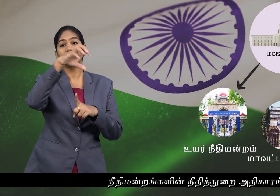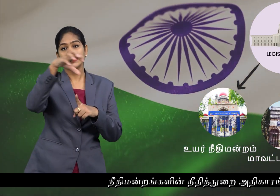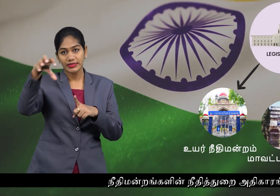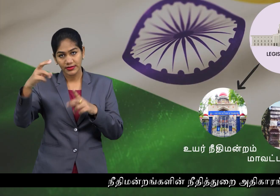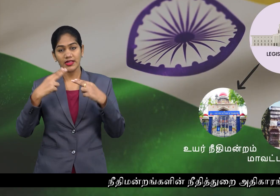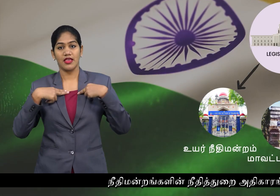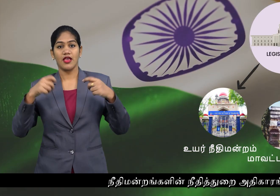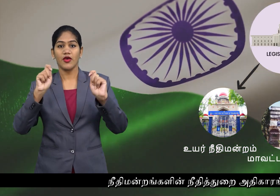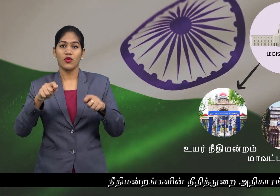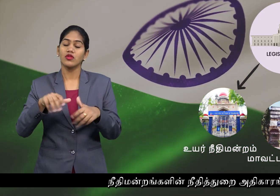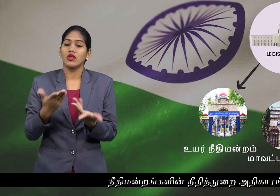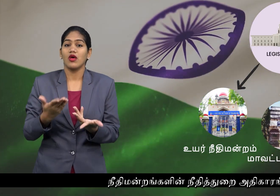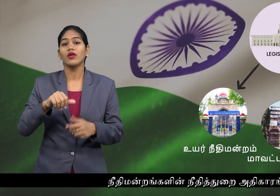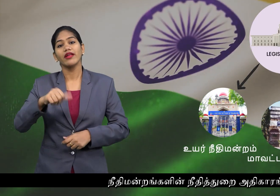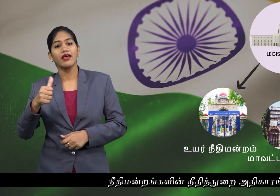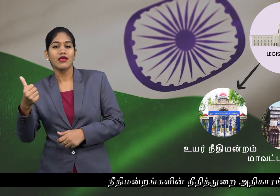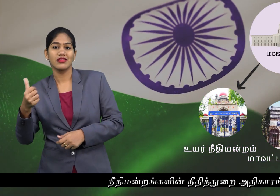அதிகாரங்கள்.